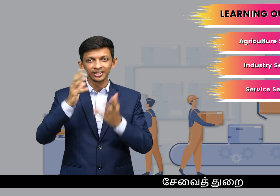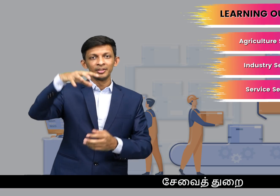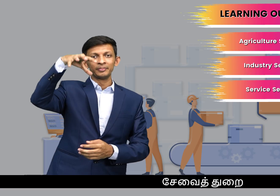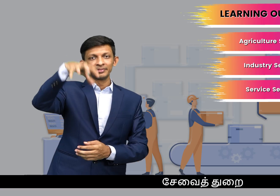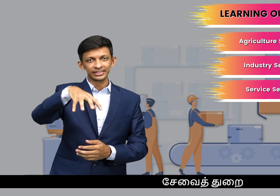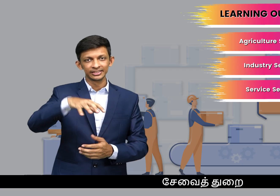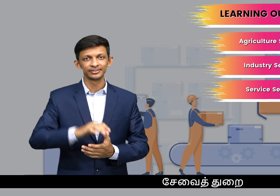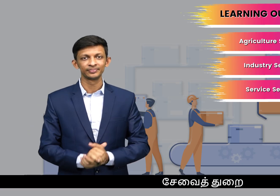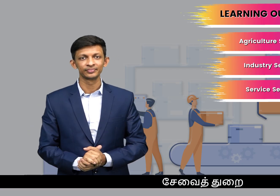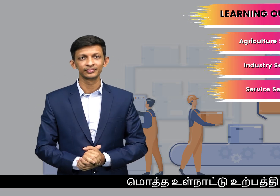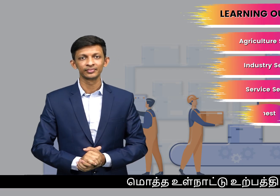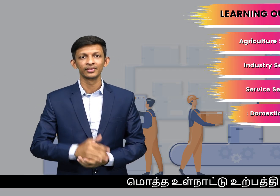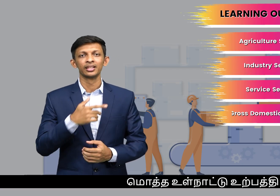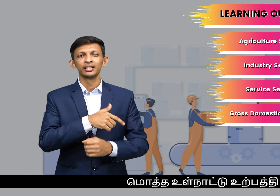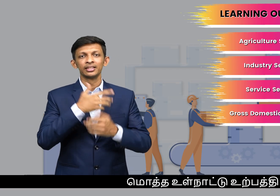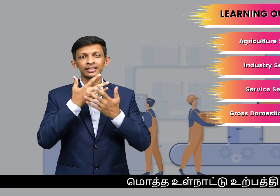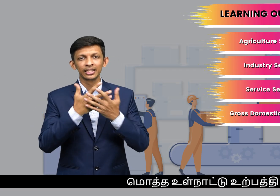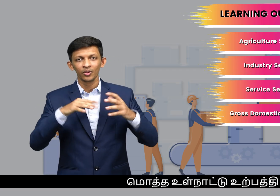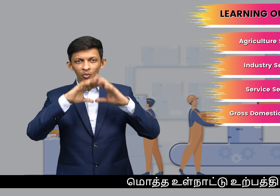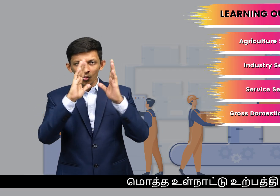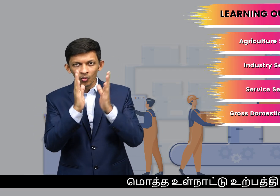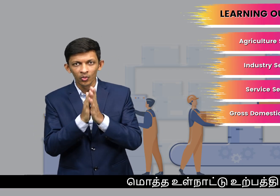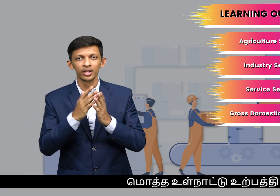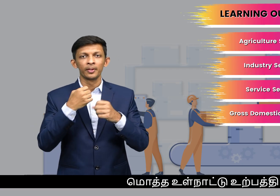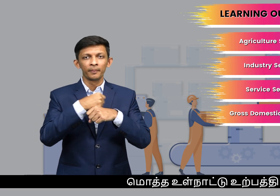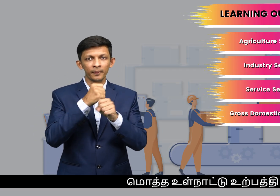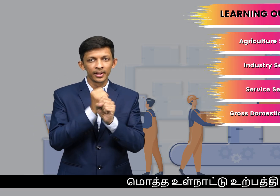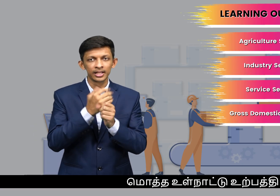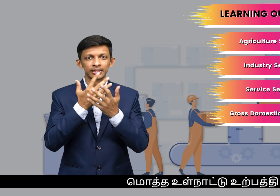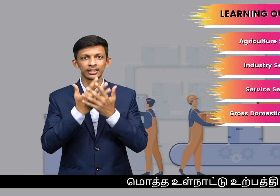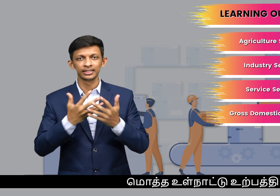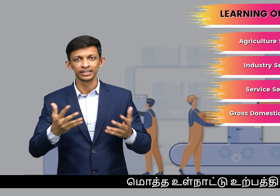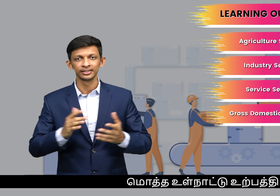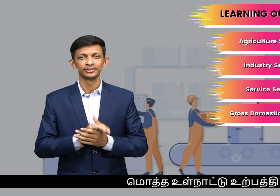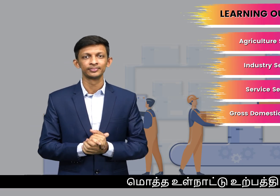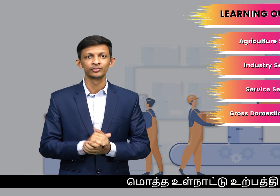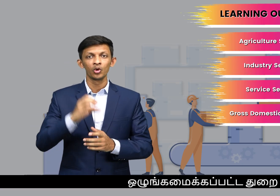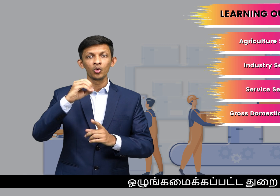சேவைத்துறை, மொத்த உள்நாட்டு உற்பத்தி,